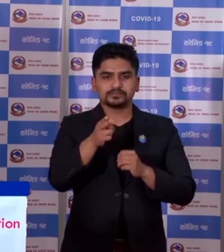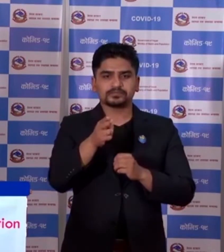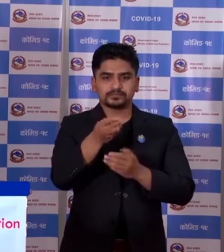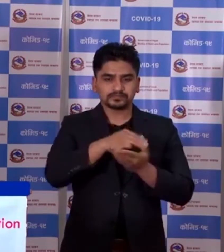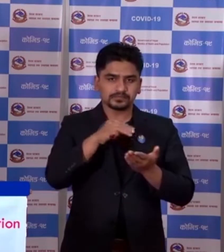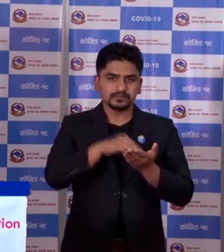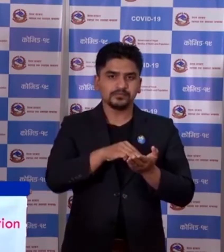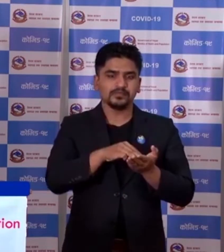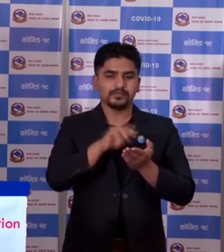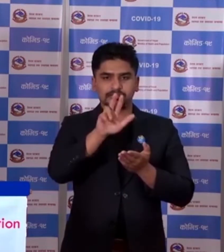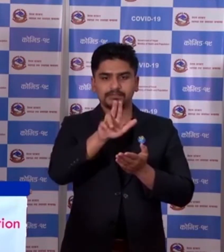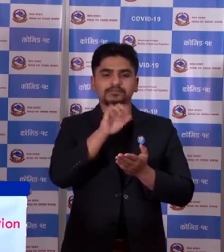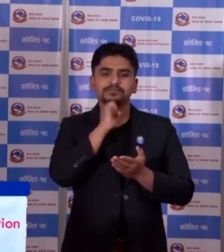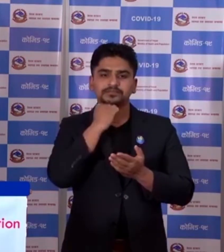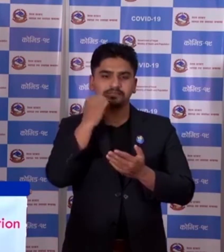विधिबाट